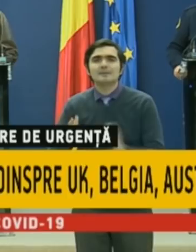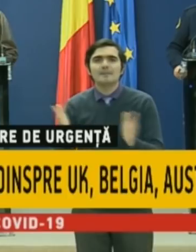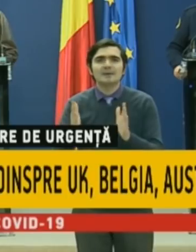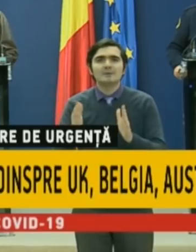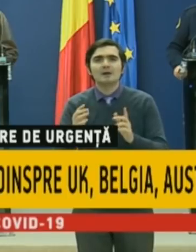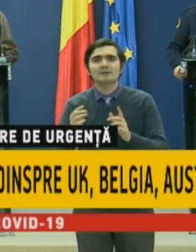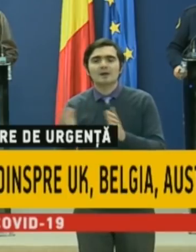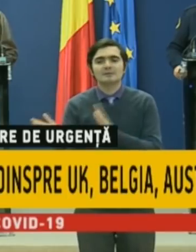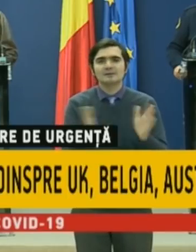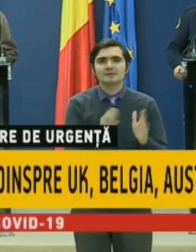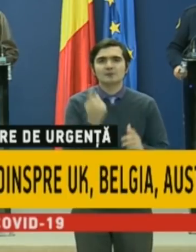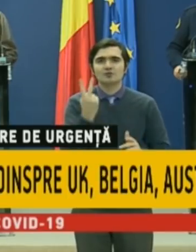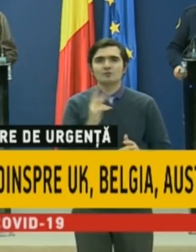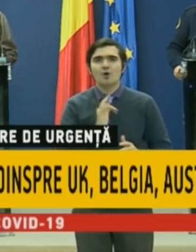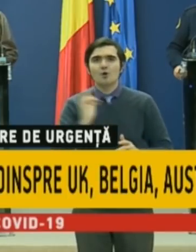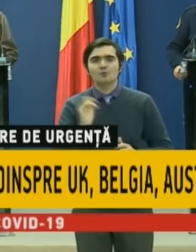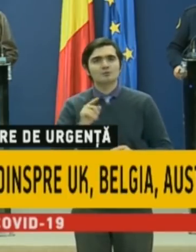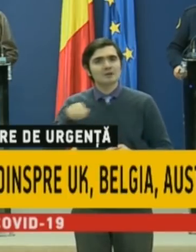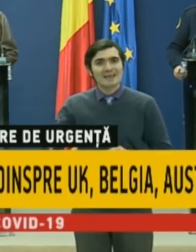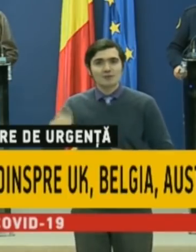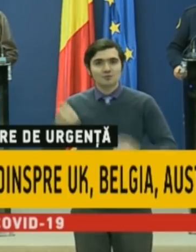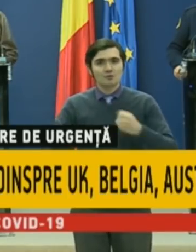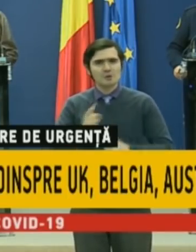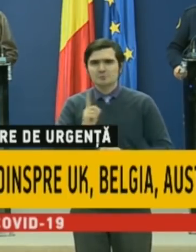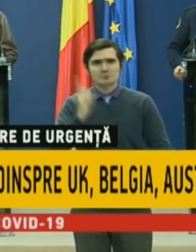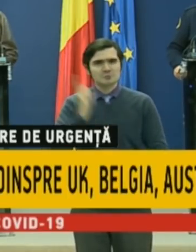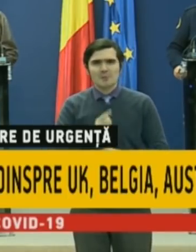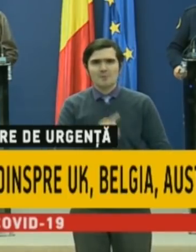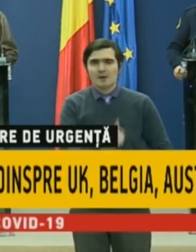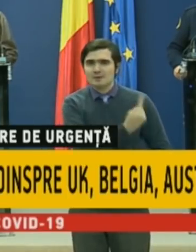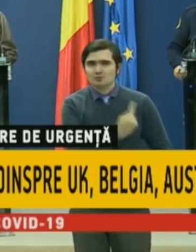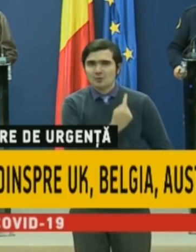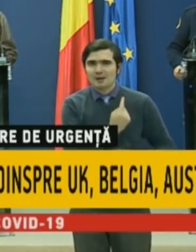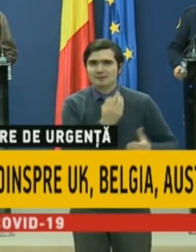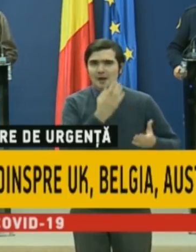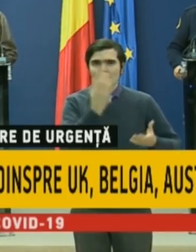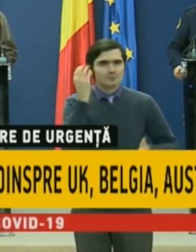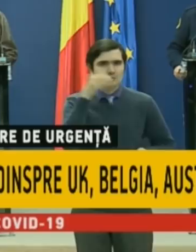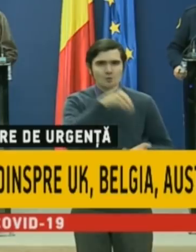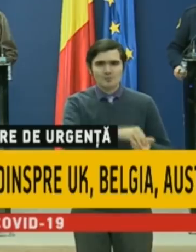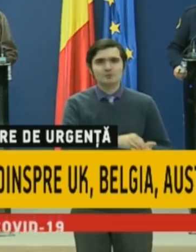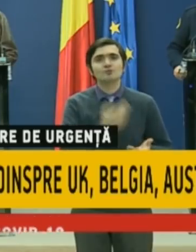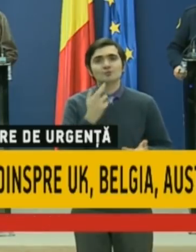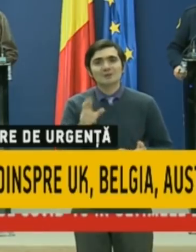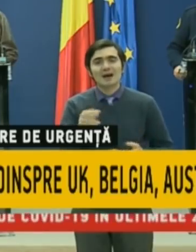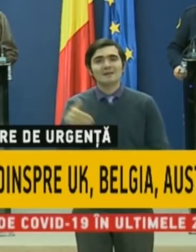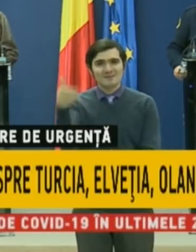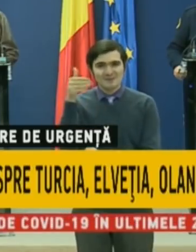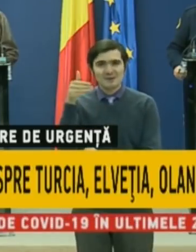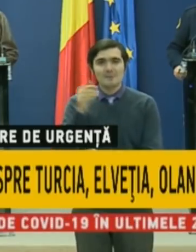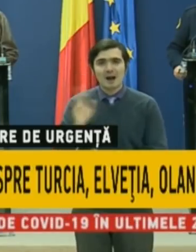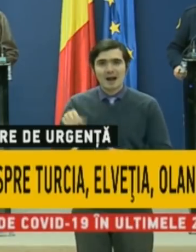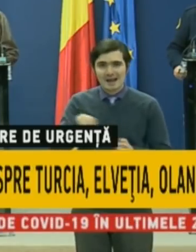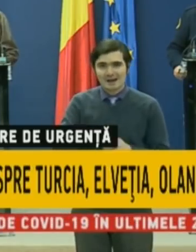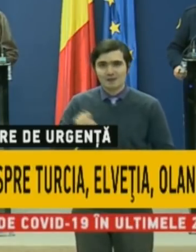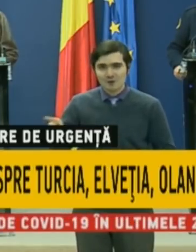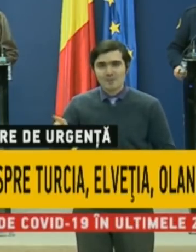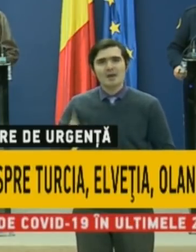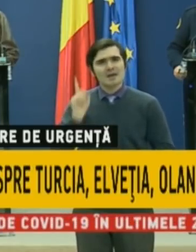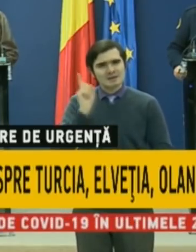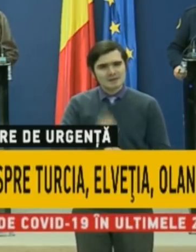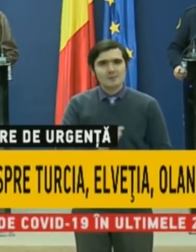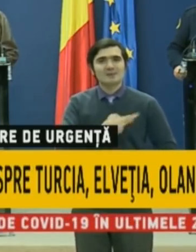Aceștia nu se vor izola la domiciliu cu condiția asigurării de către angajator a